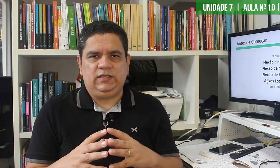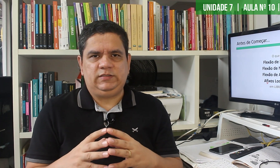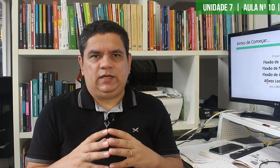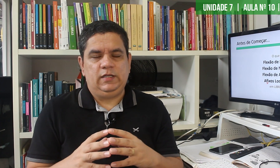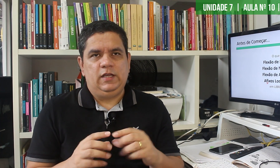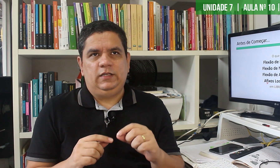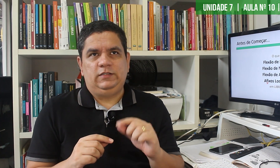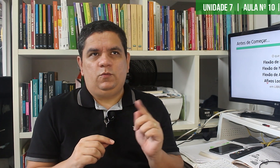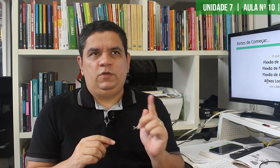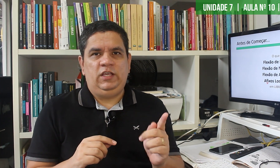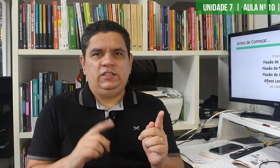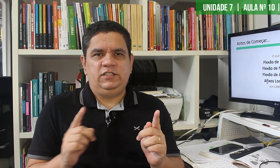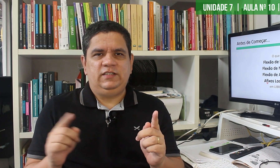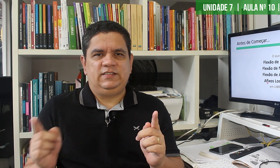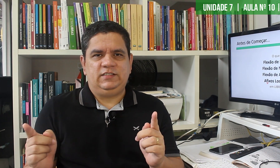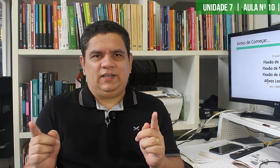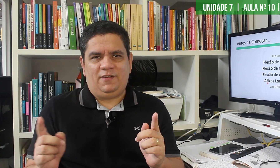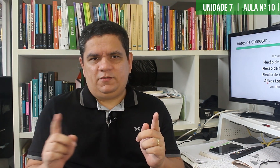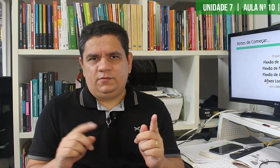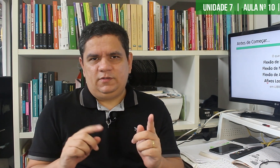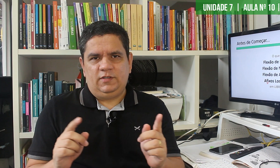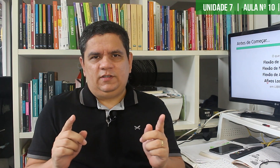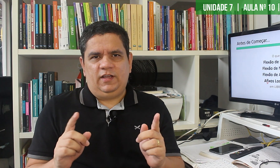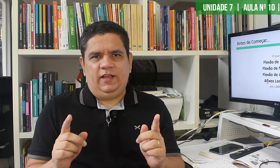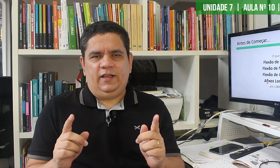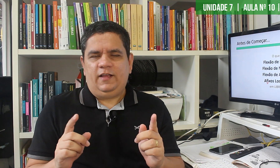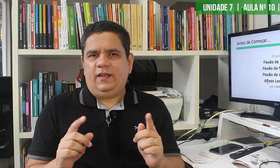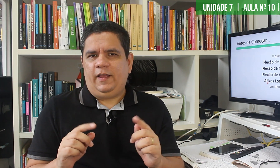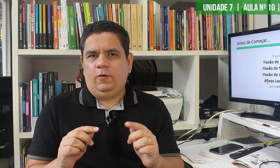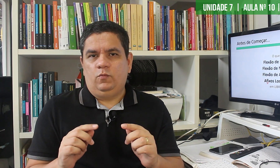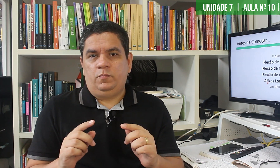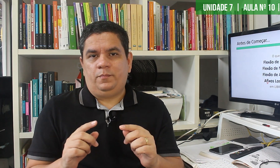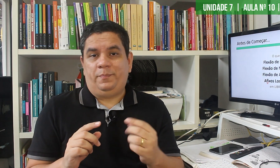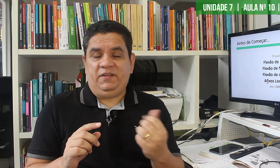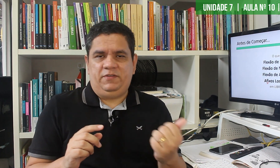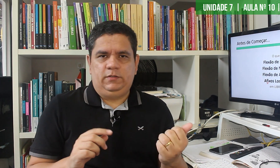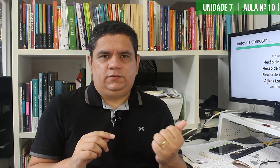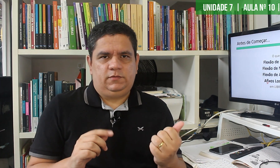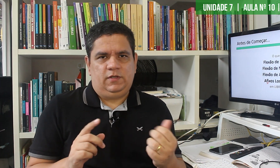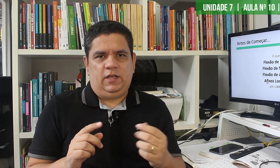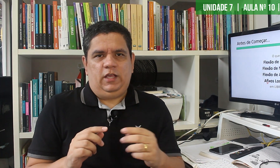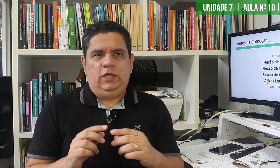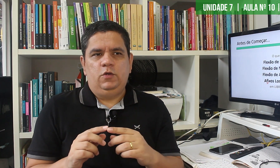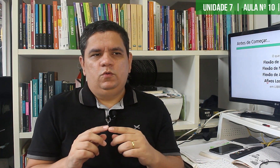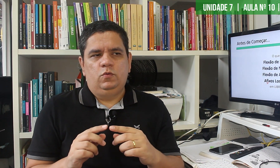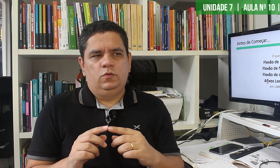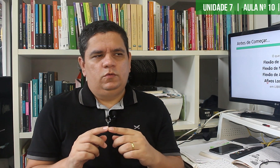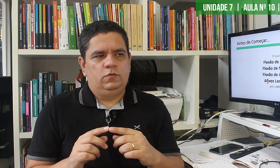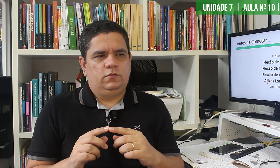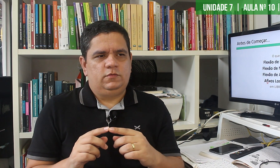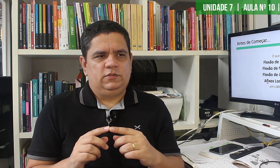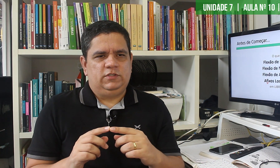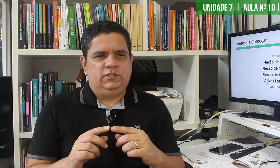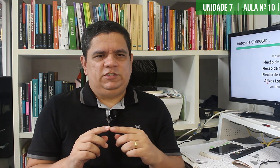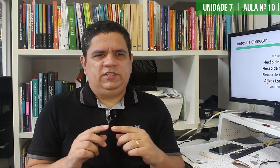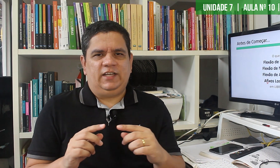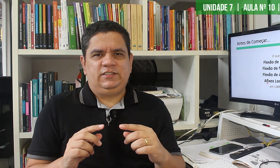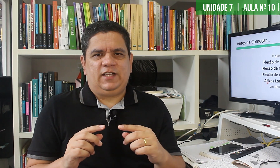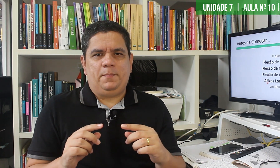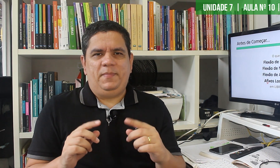tá? Então, indesejável é um prefixo. E o